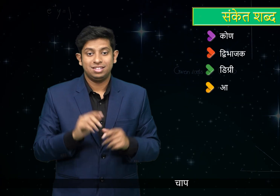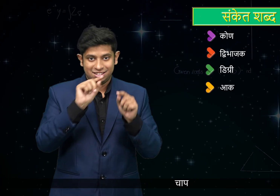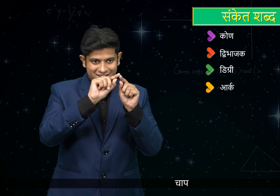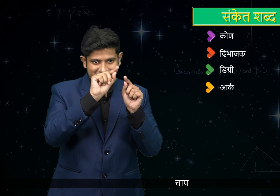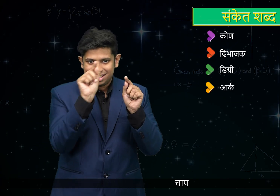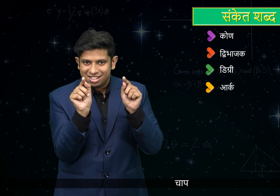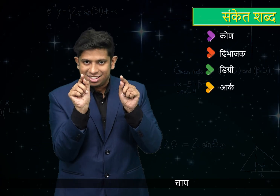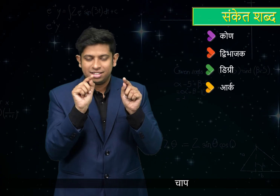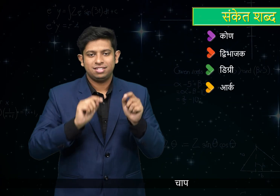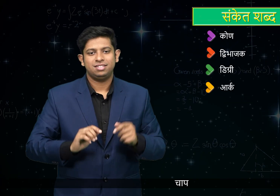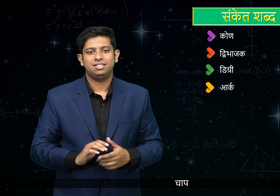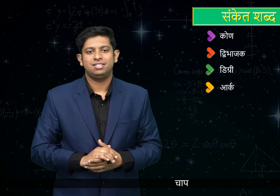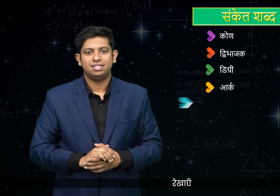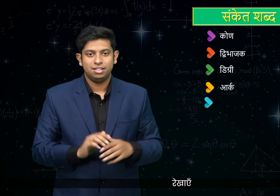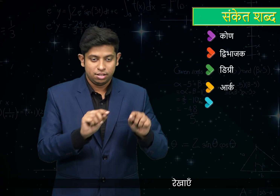चाप,